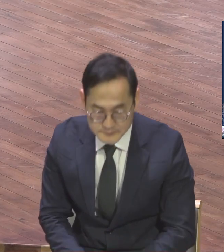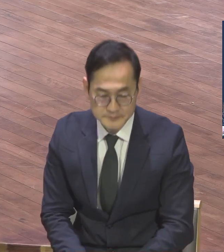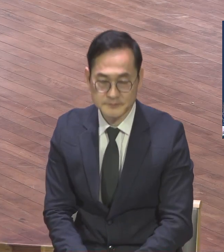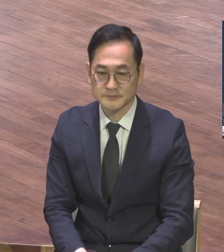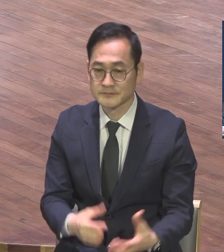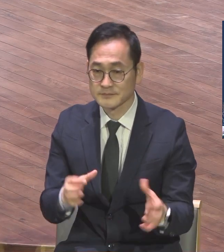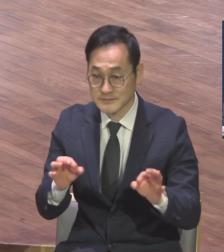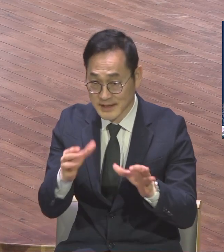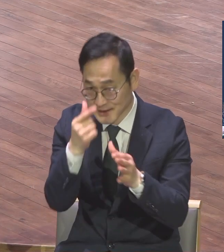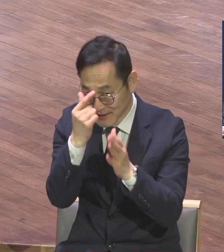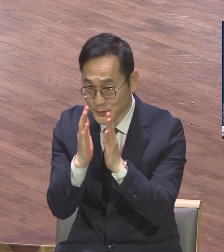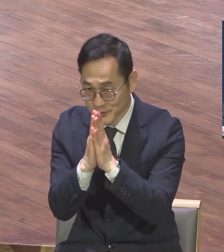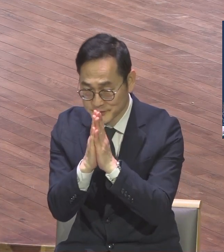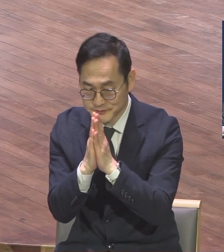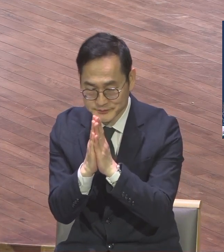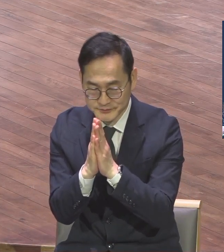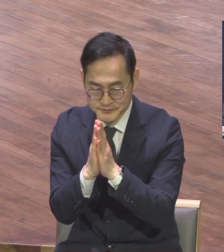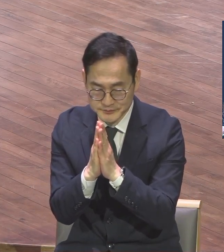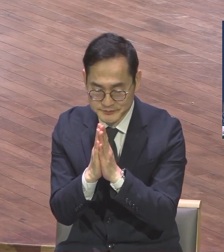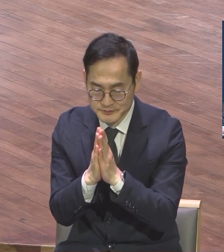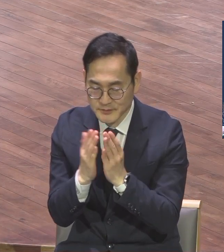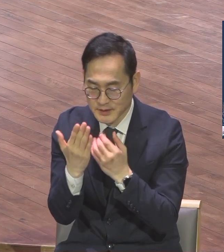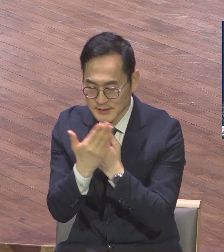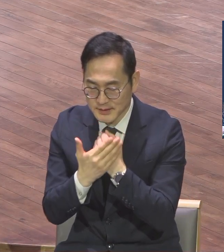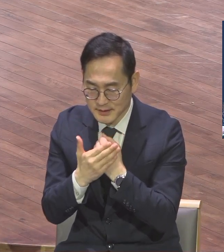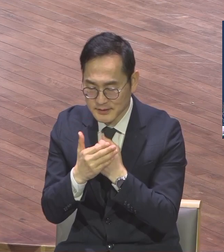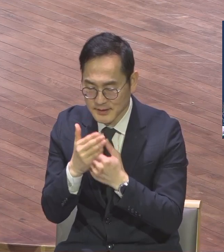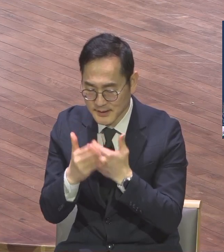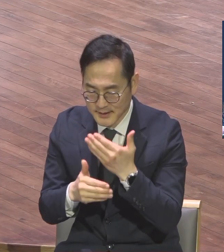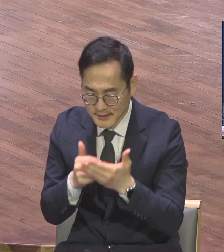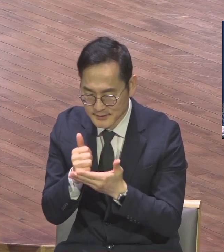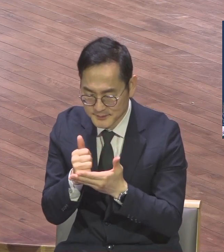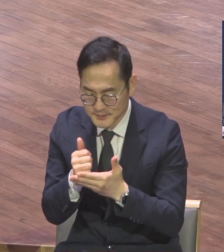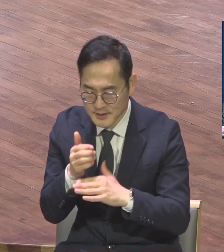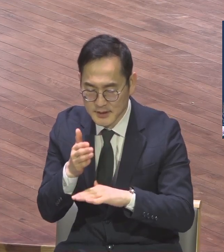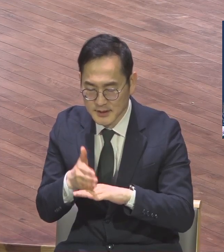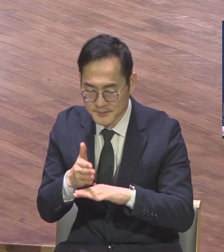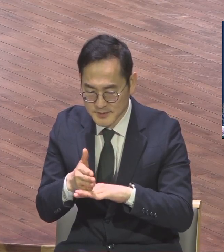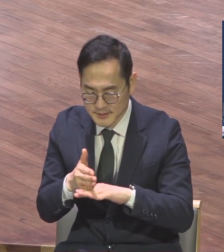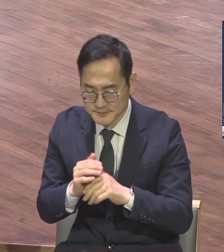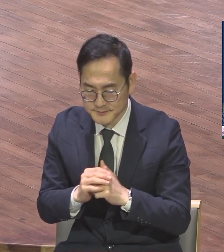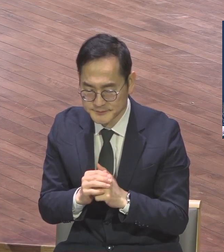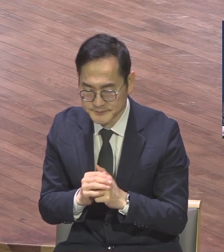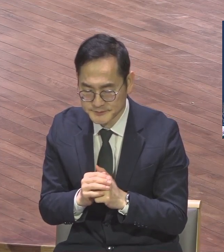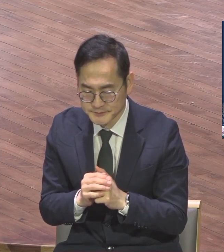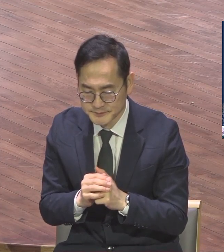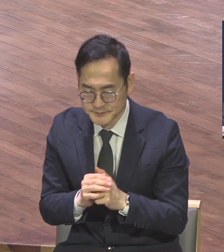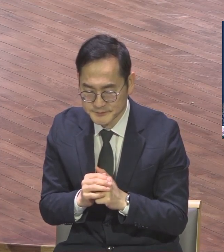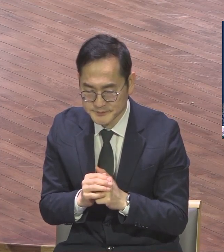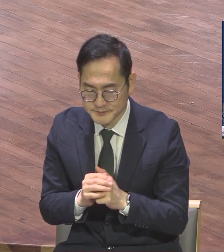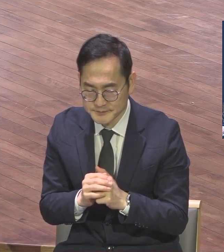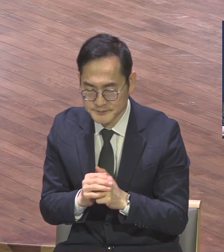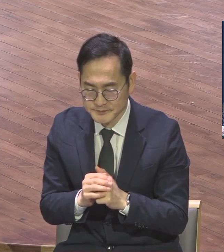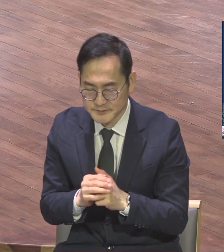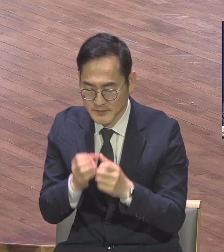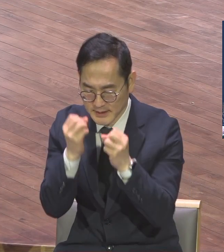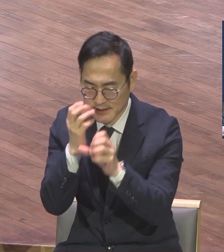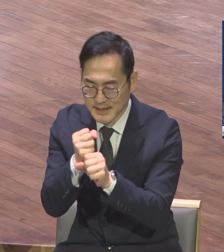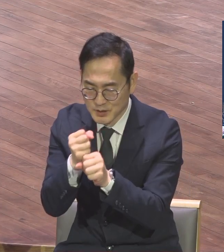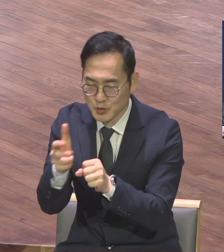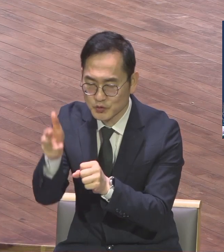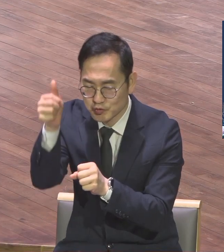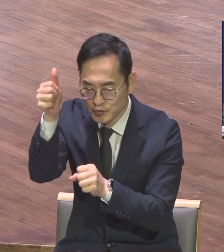잠시 기도하겠습니다. 은혜로우신 하나님 감사합니다. 우리의 창조주가